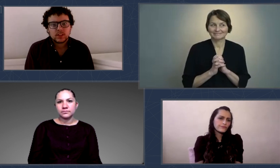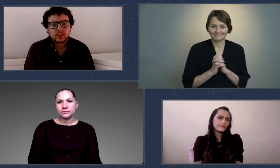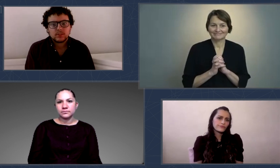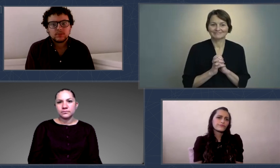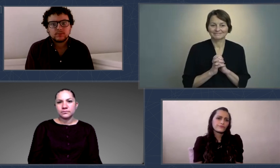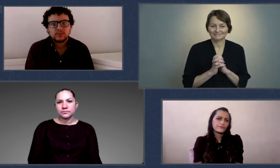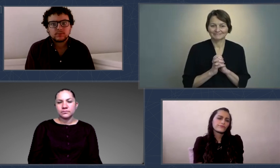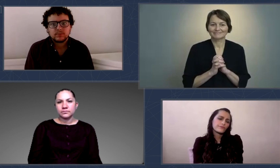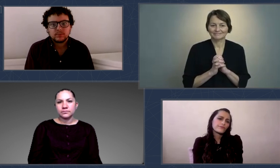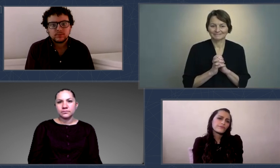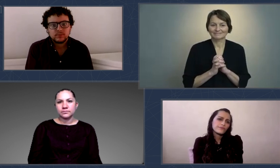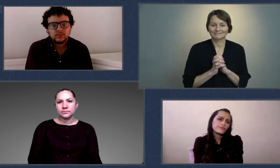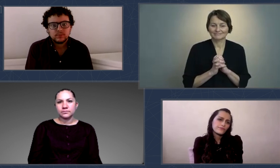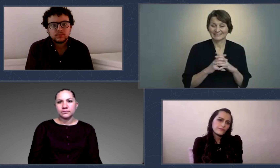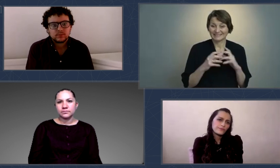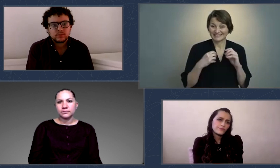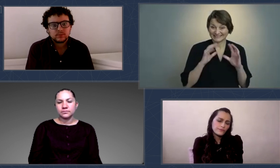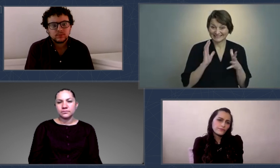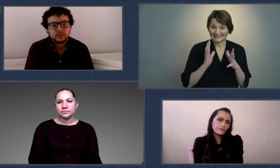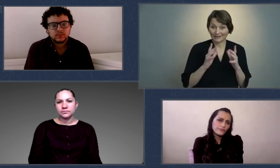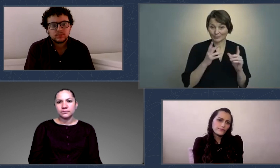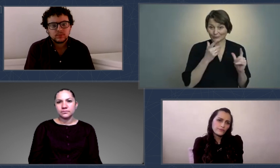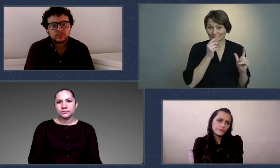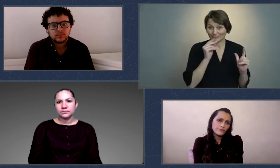las conferencias.